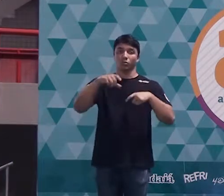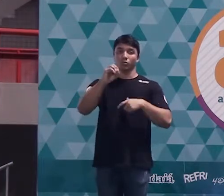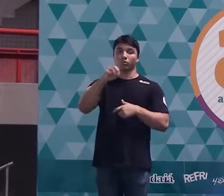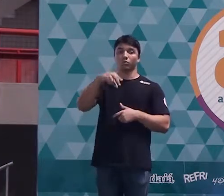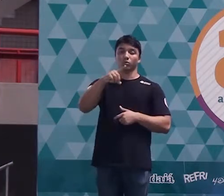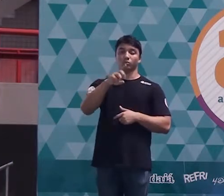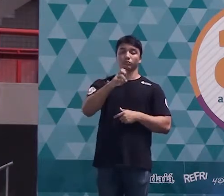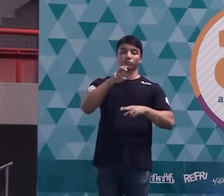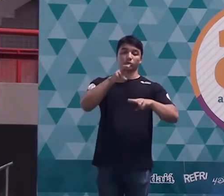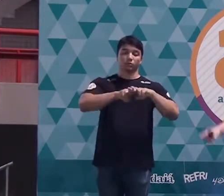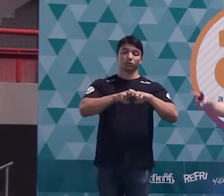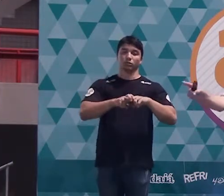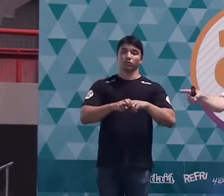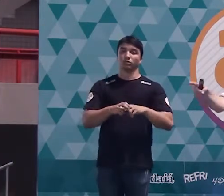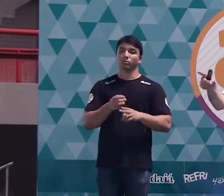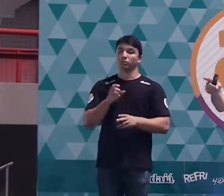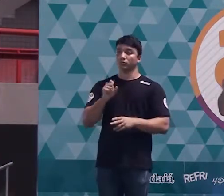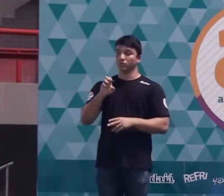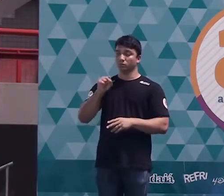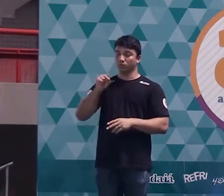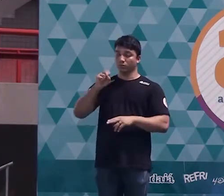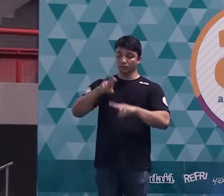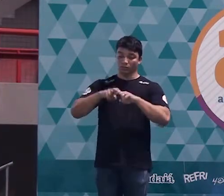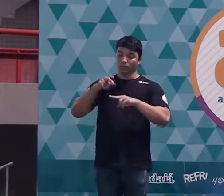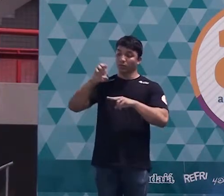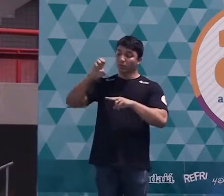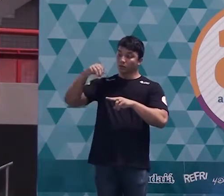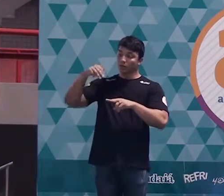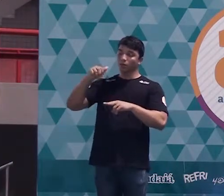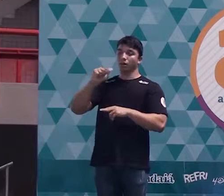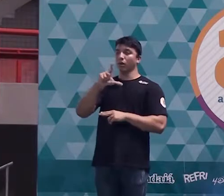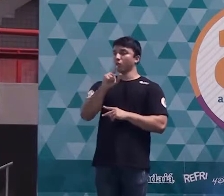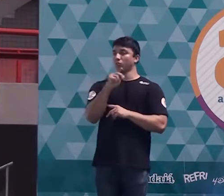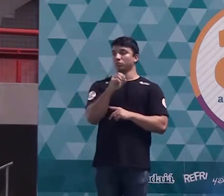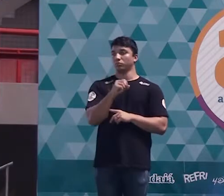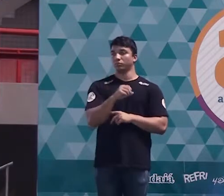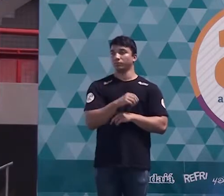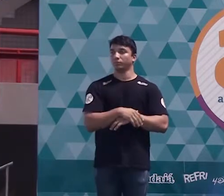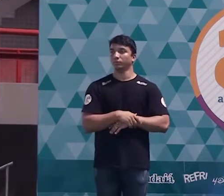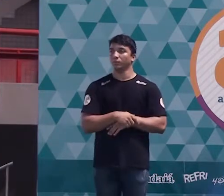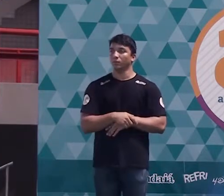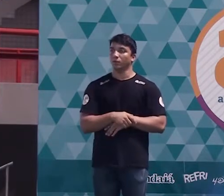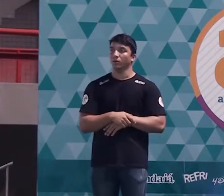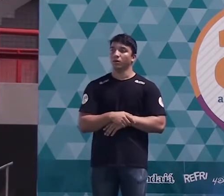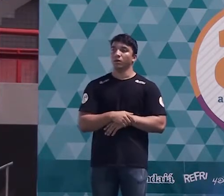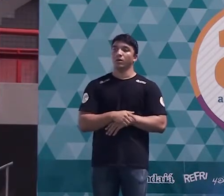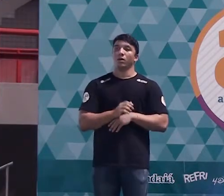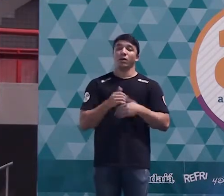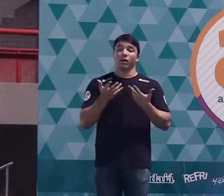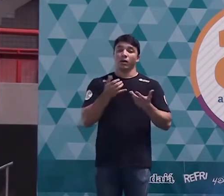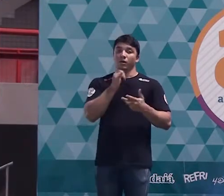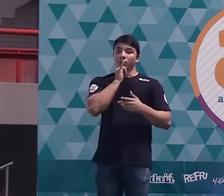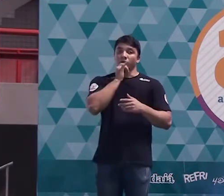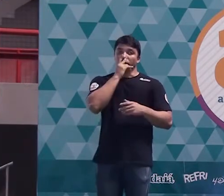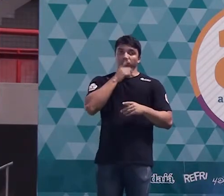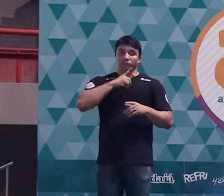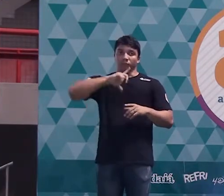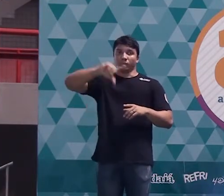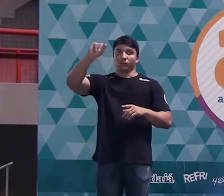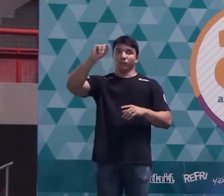você está sentado? Porque quem está sentado em algum lugar. Agora, quando vocês saírem